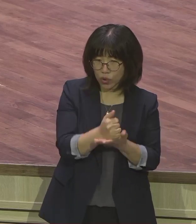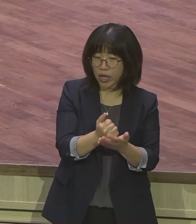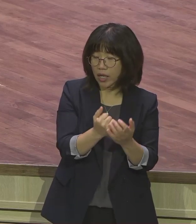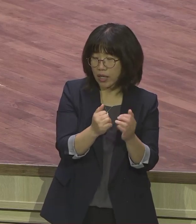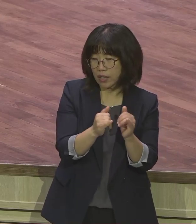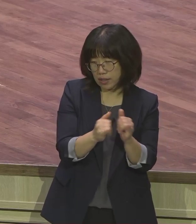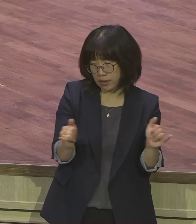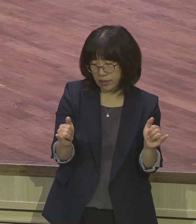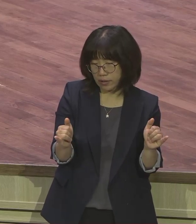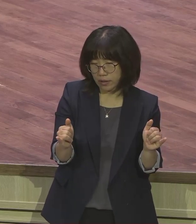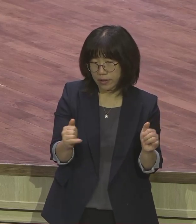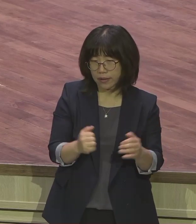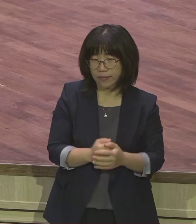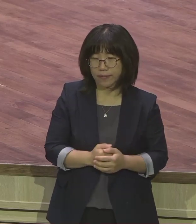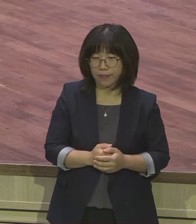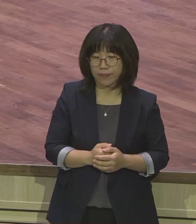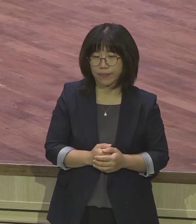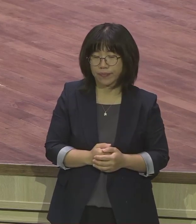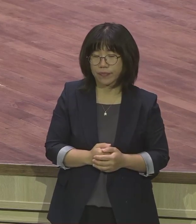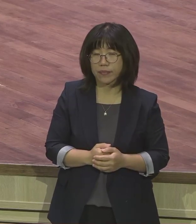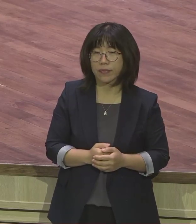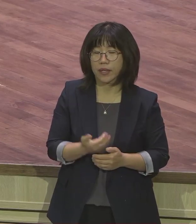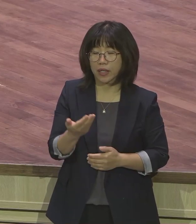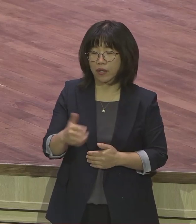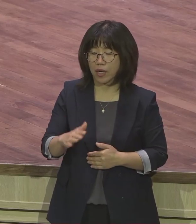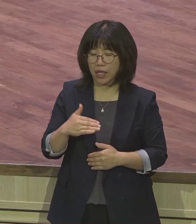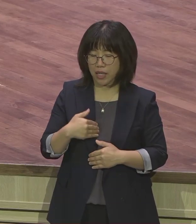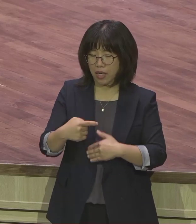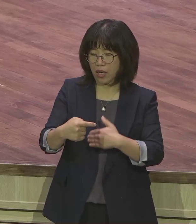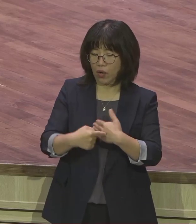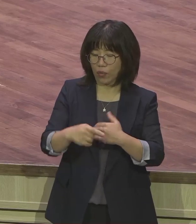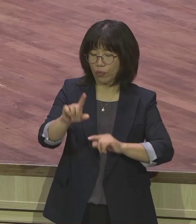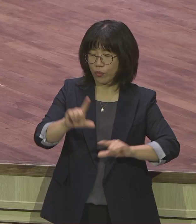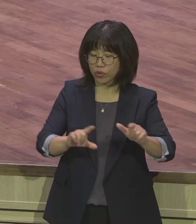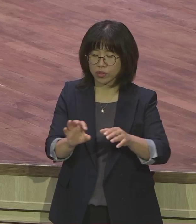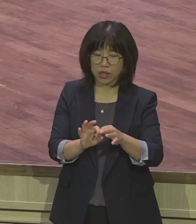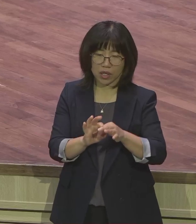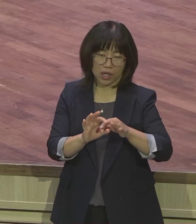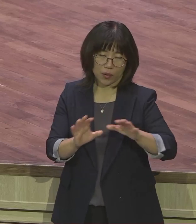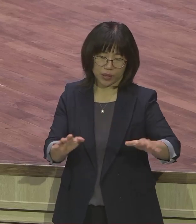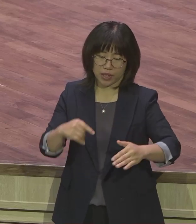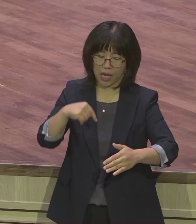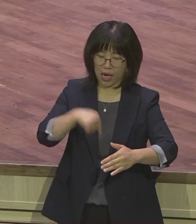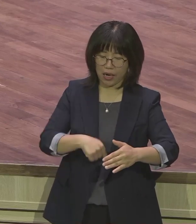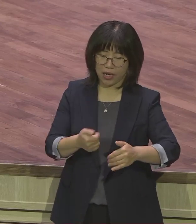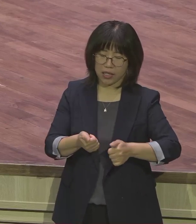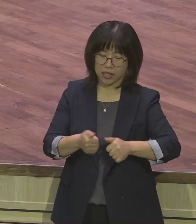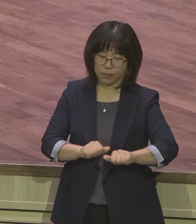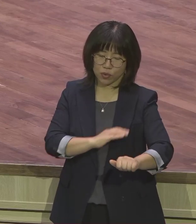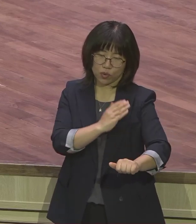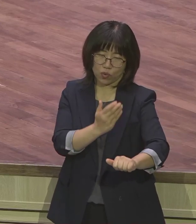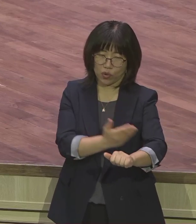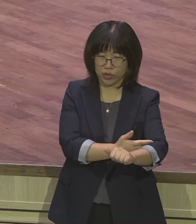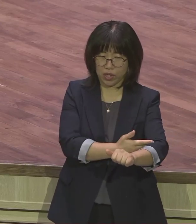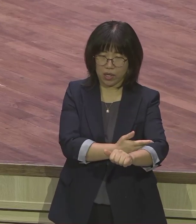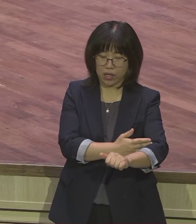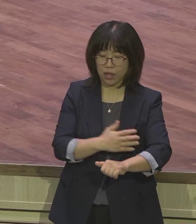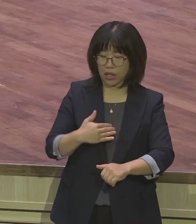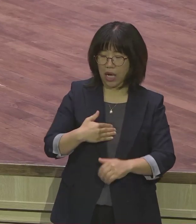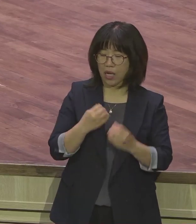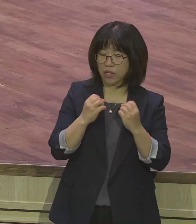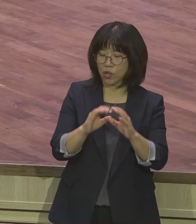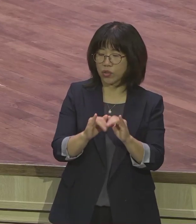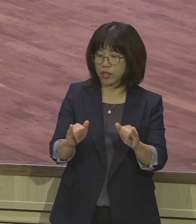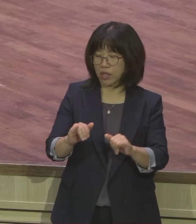그런데 바울은 자신의 모습과 상관없이 자신의 신문과 고생한 선제와 제장 왕이요